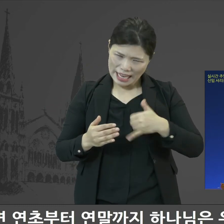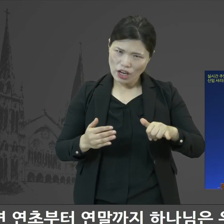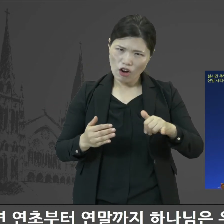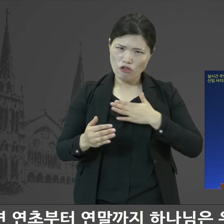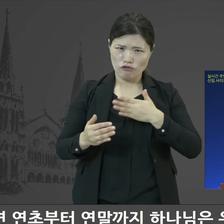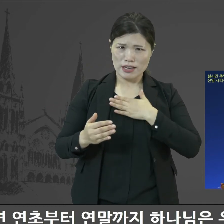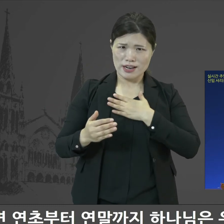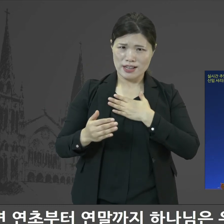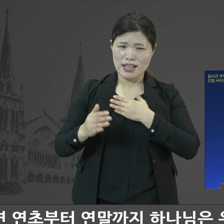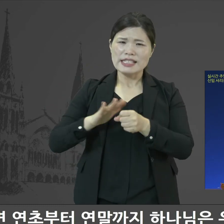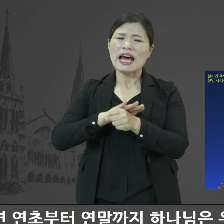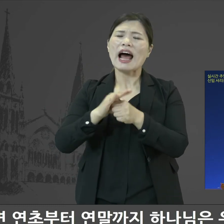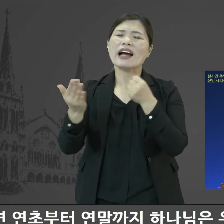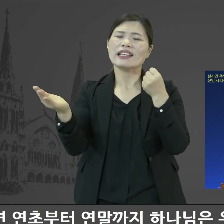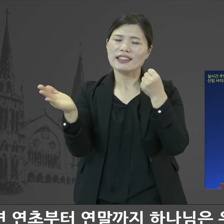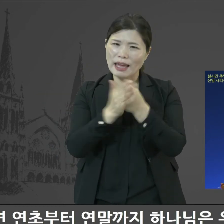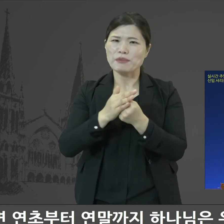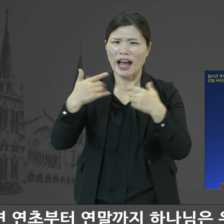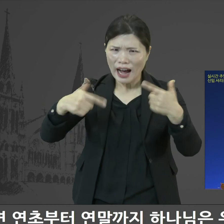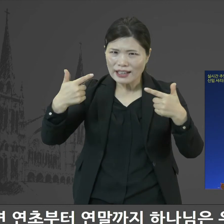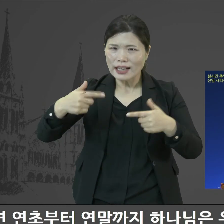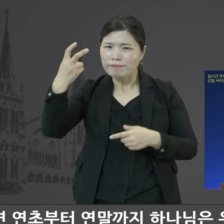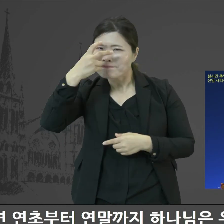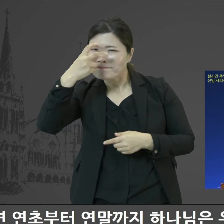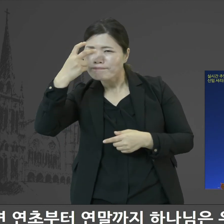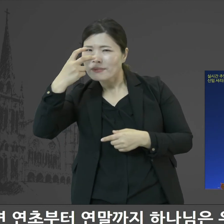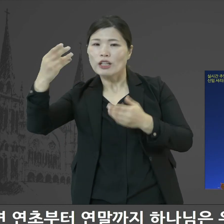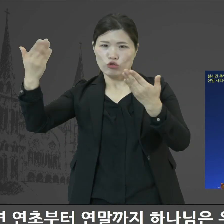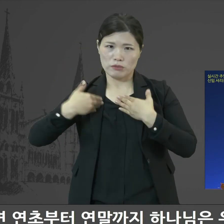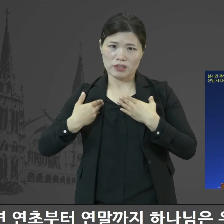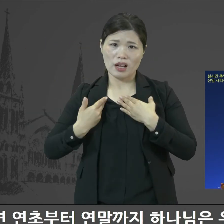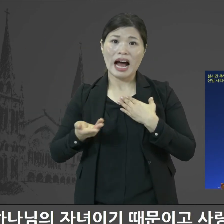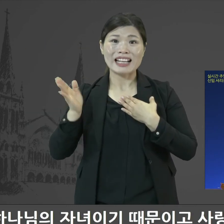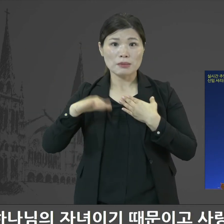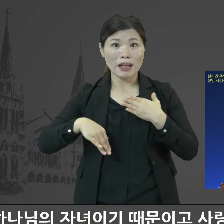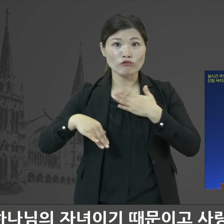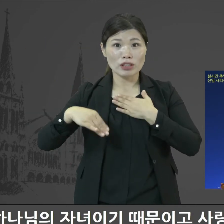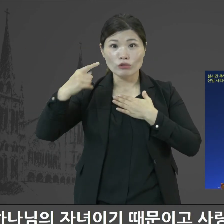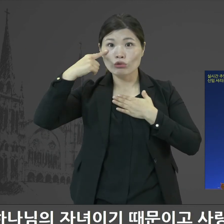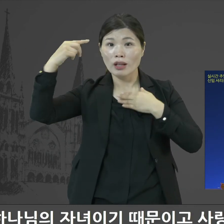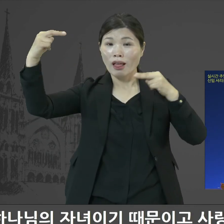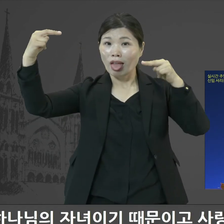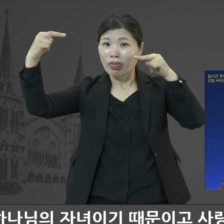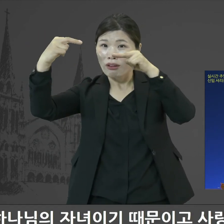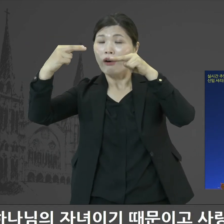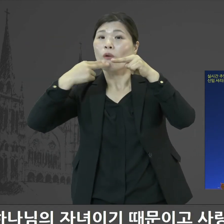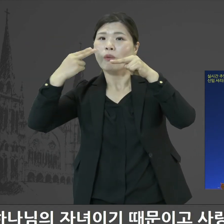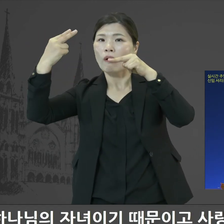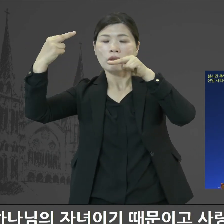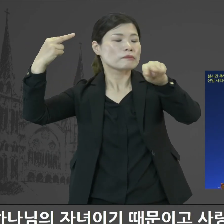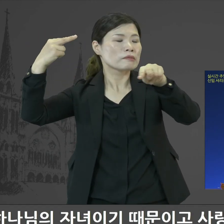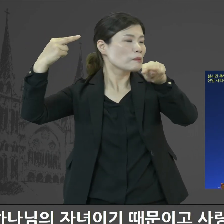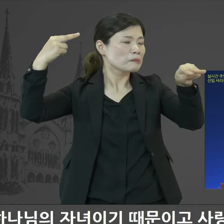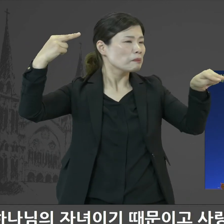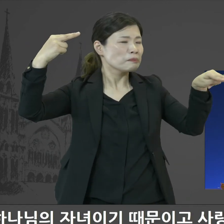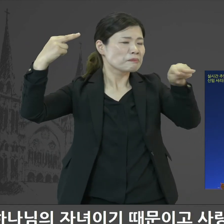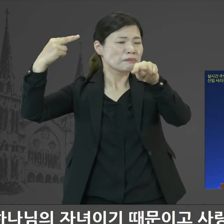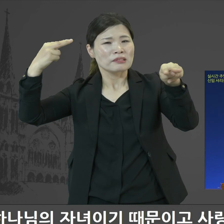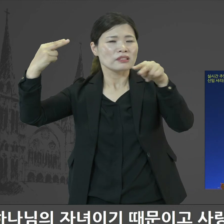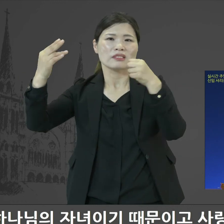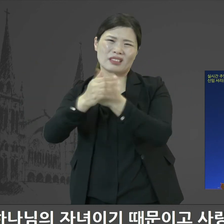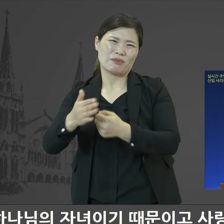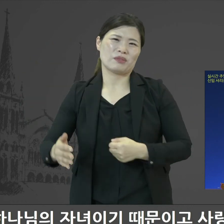문제는 어디 있습니까? 너무나 자주 우리가 눈을 돌려서 하나님 바라보지 못하고 세상을 보고 땅을 보기 때문이